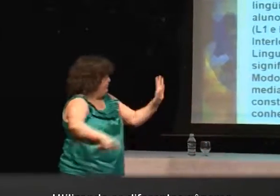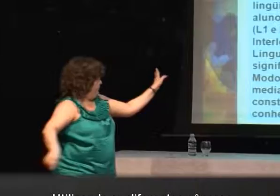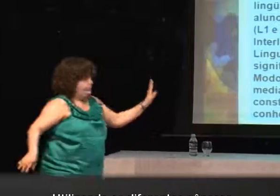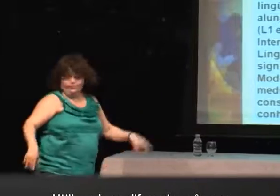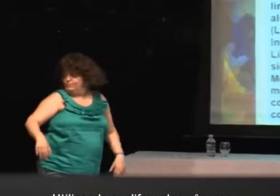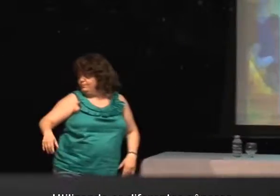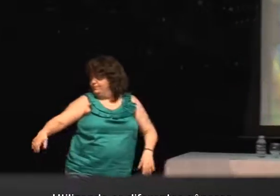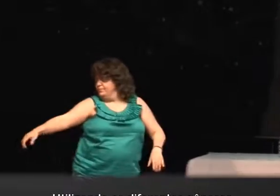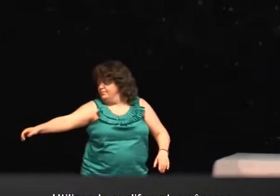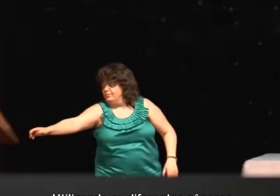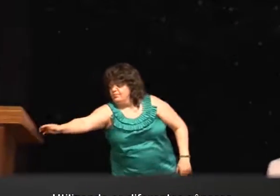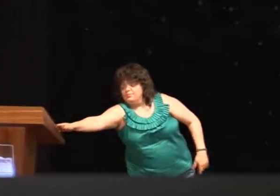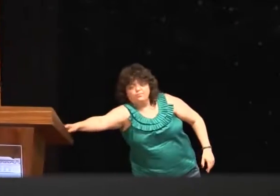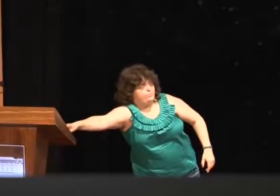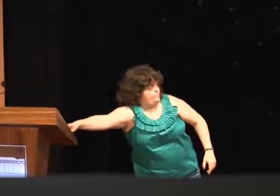os diferentes gêneros.